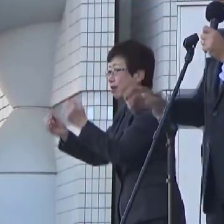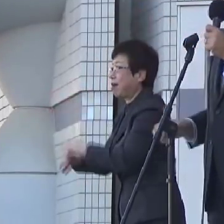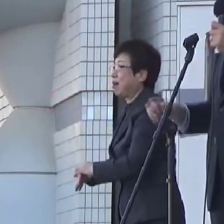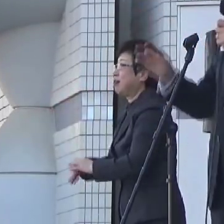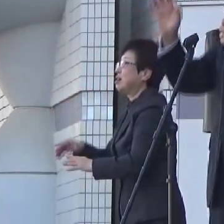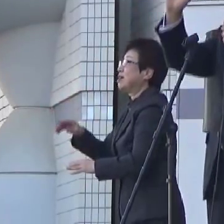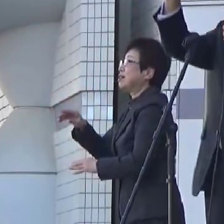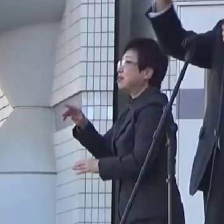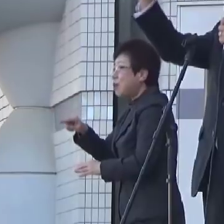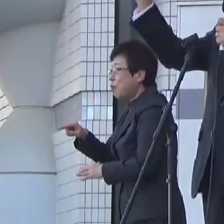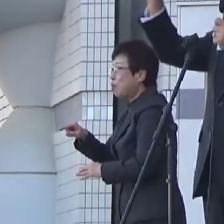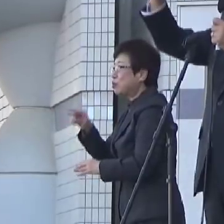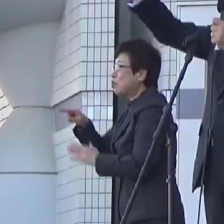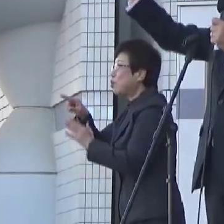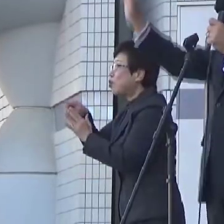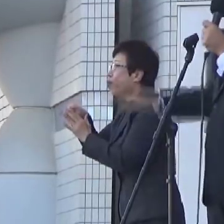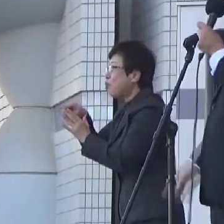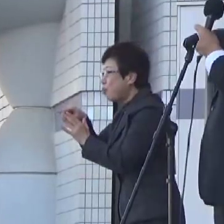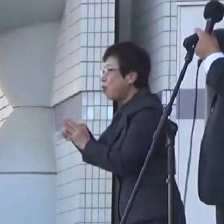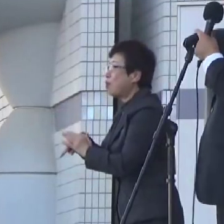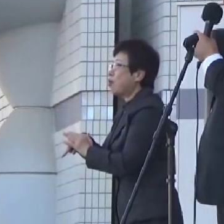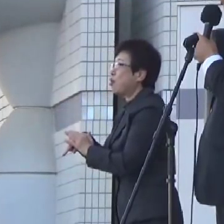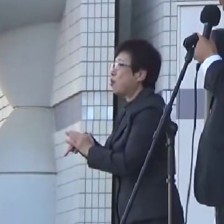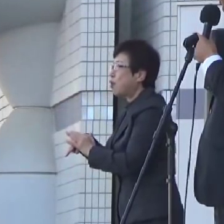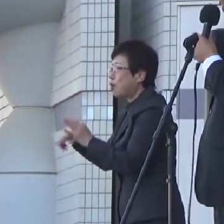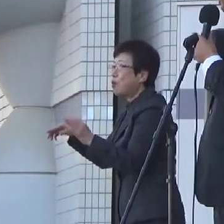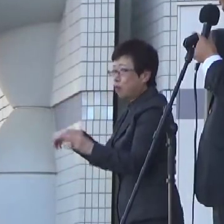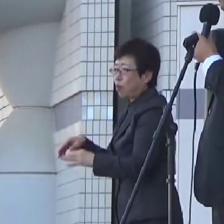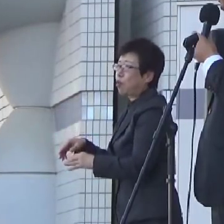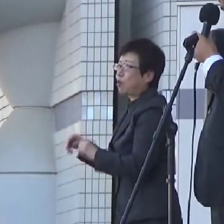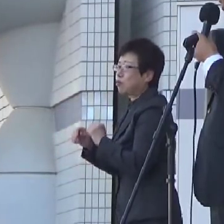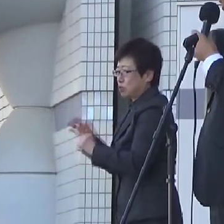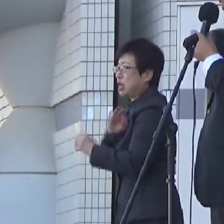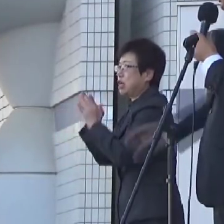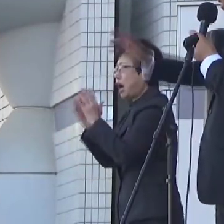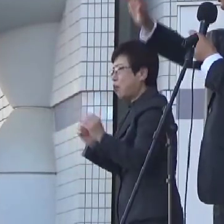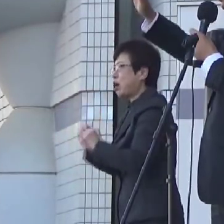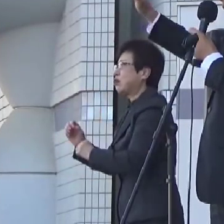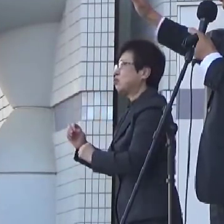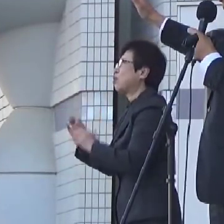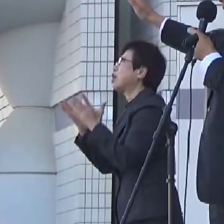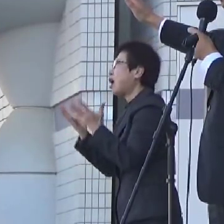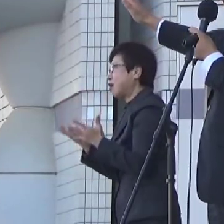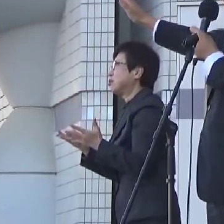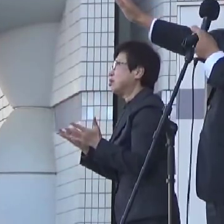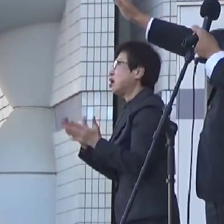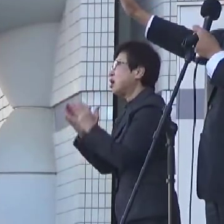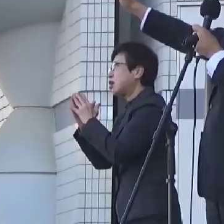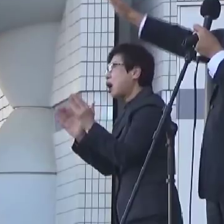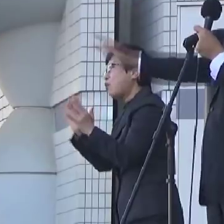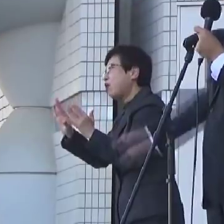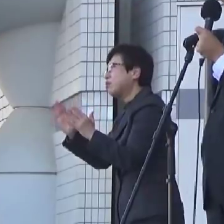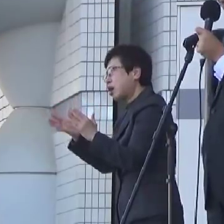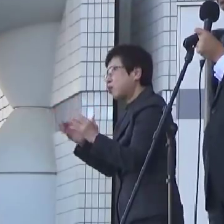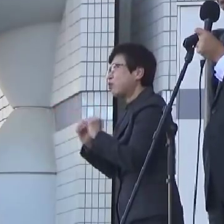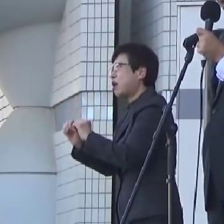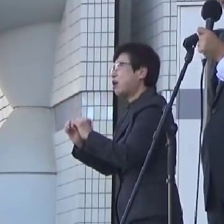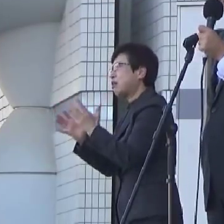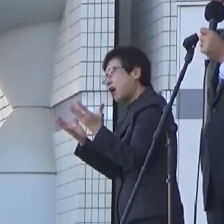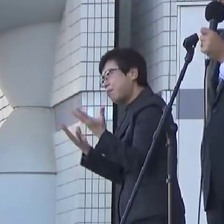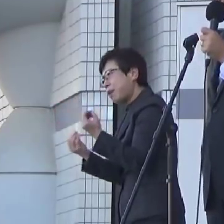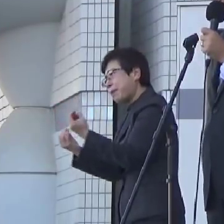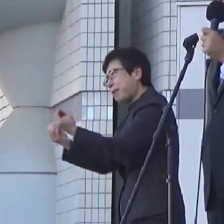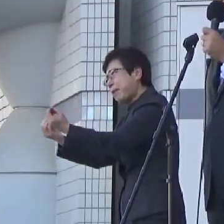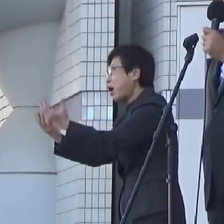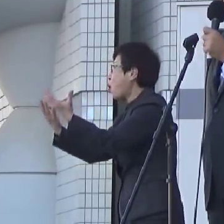んですけど、ここもですね経産委員会何もやることがなかった。会見休業、そのまま